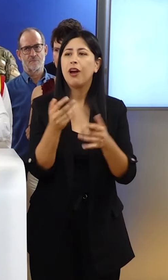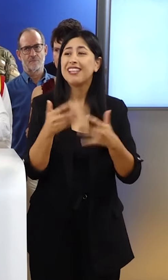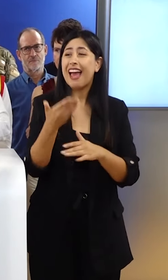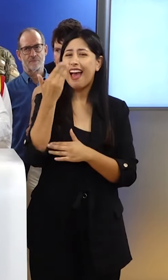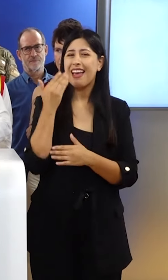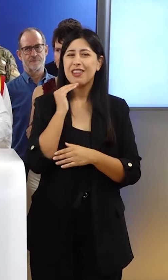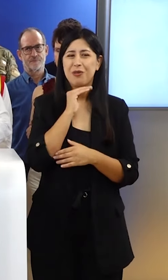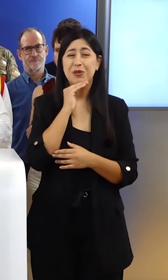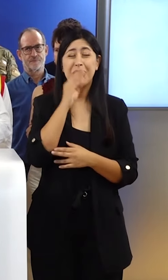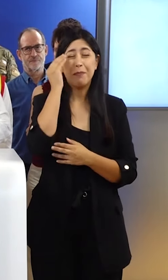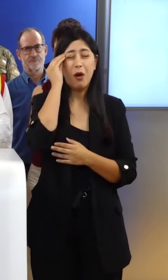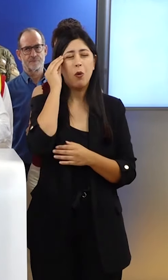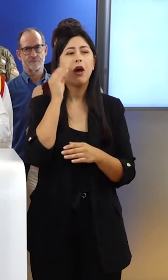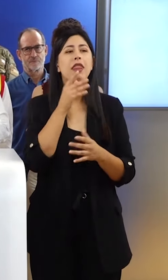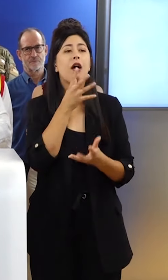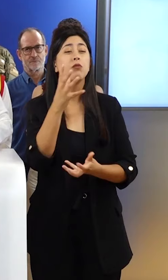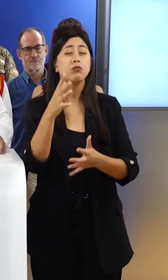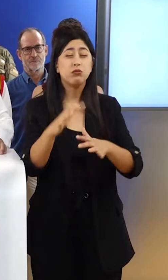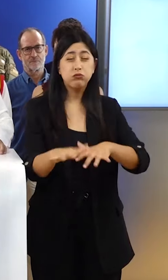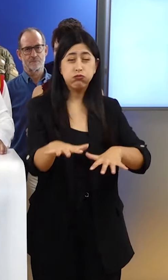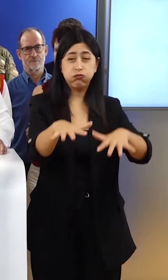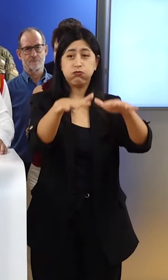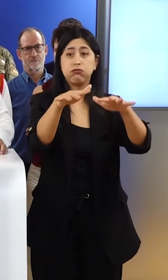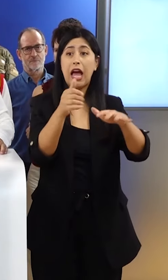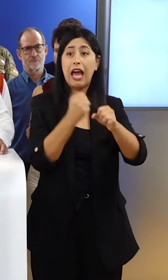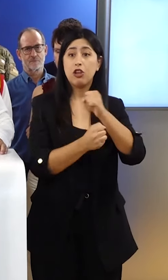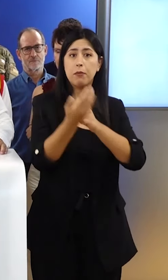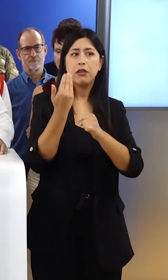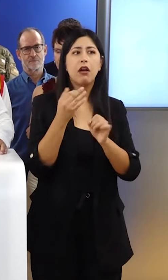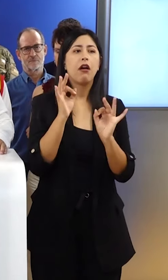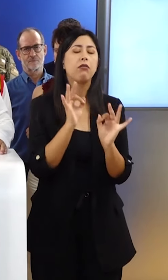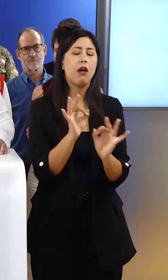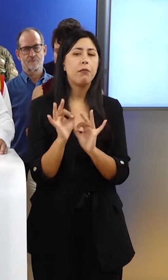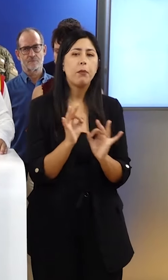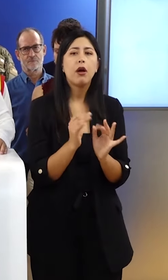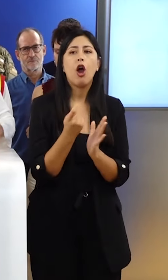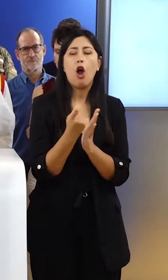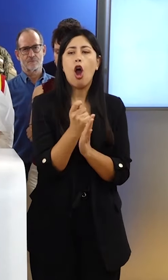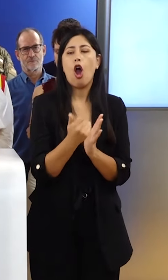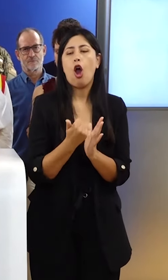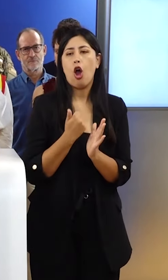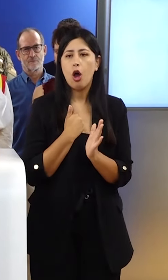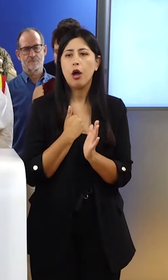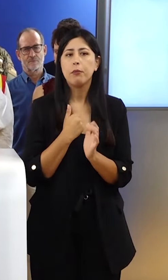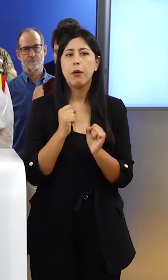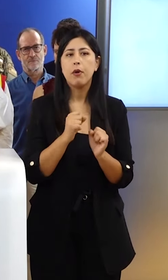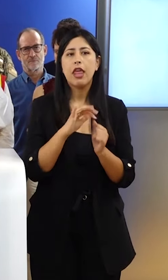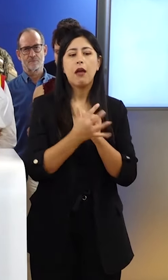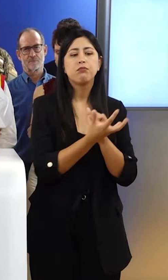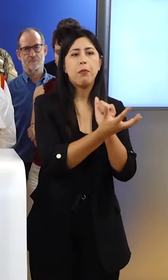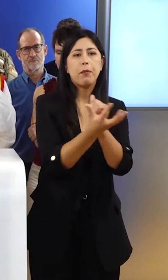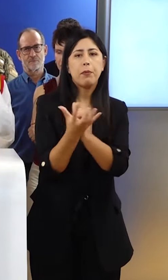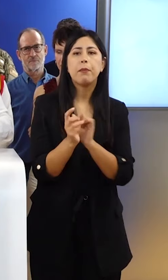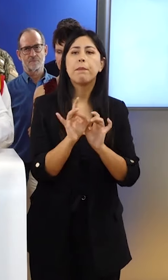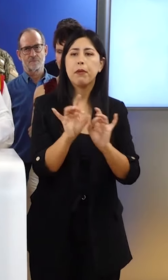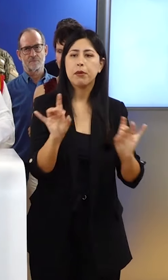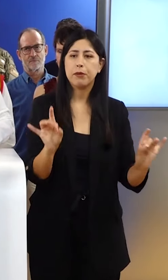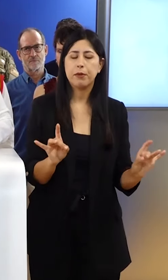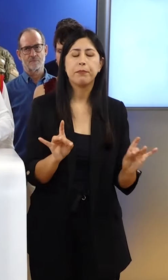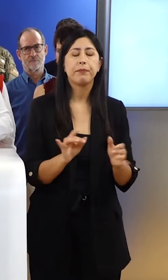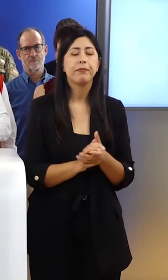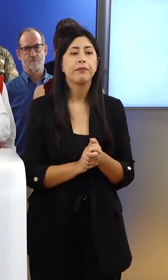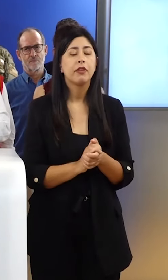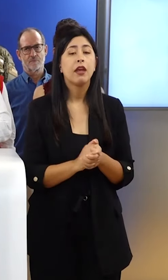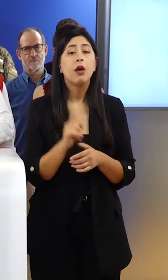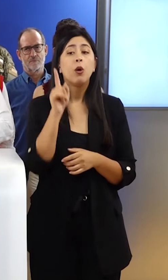inundación del año pasado y que resultó muy efectivo eh Para poder canalizar estos recursos eh Por último la